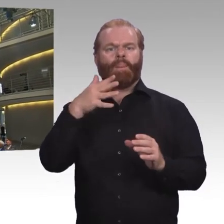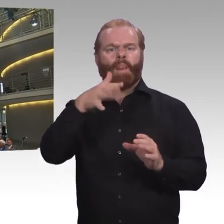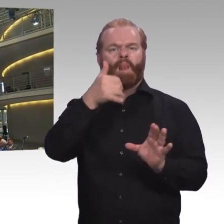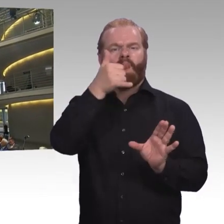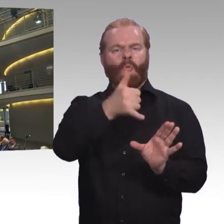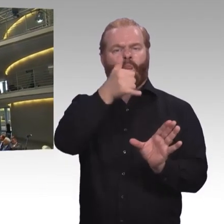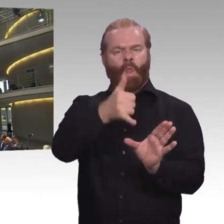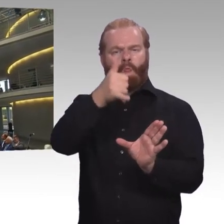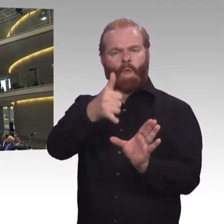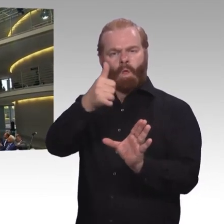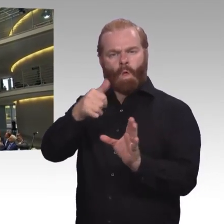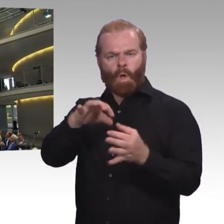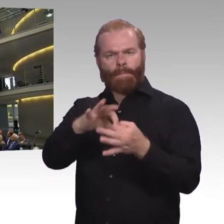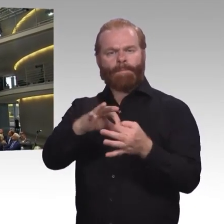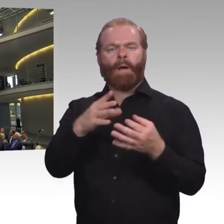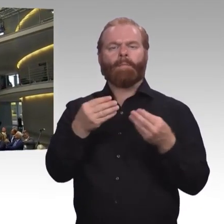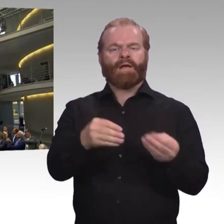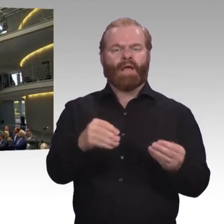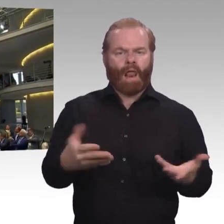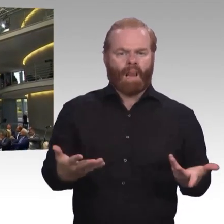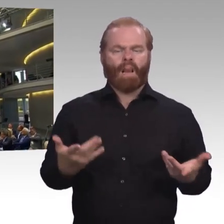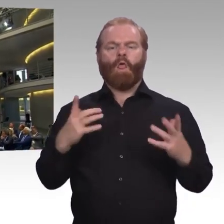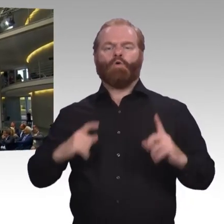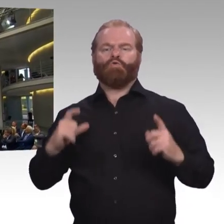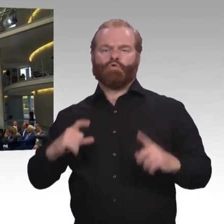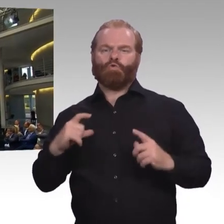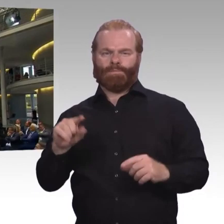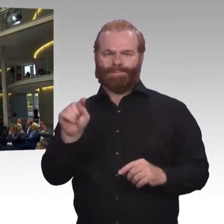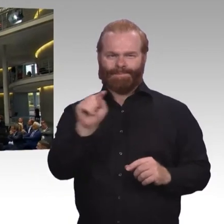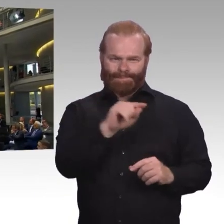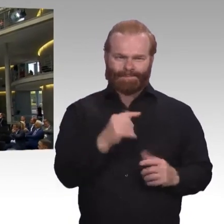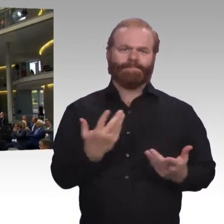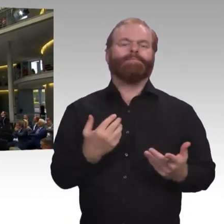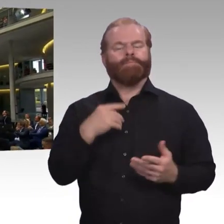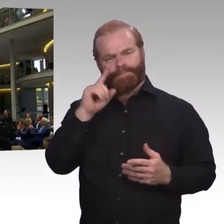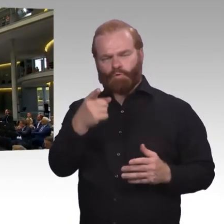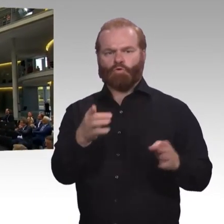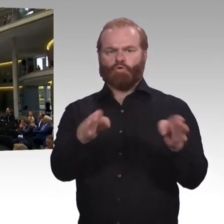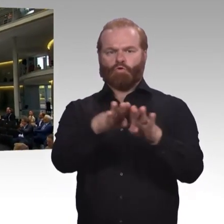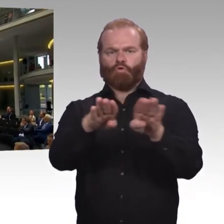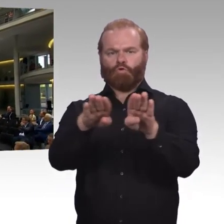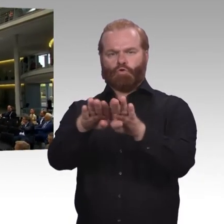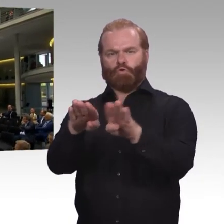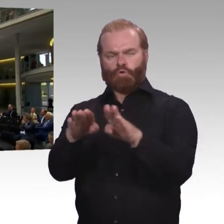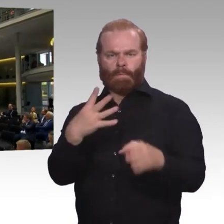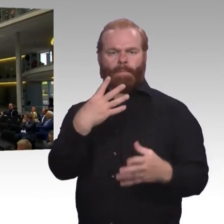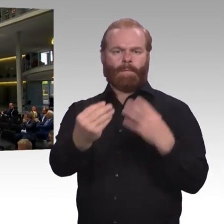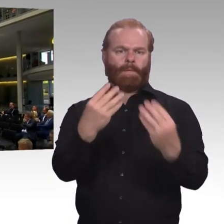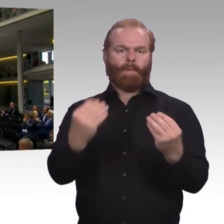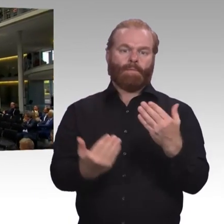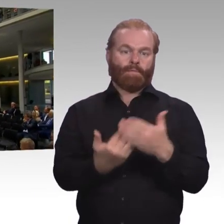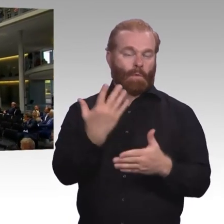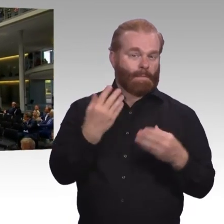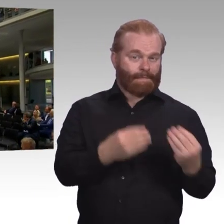die bestmögliche Ausrüstung, die modernste persönliche Ausstattung nicht nur im Einsatz, nicht nur bei großen